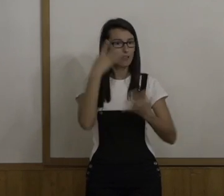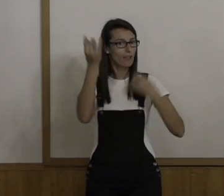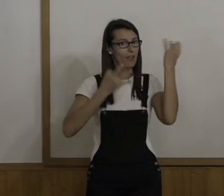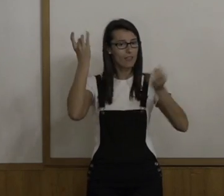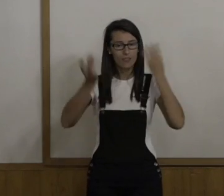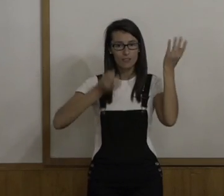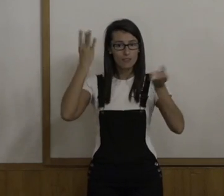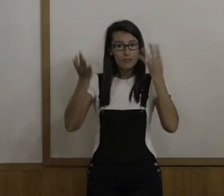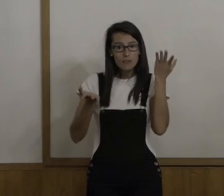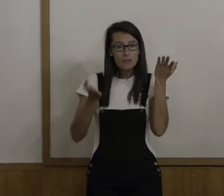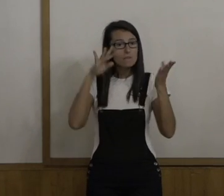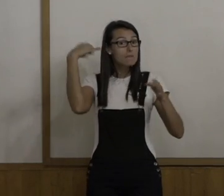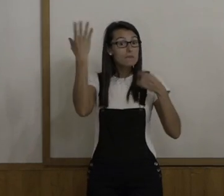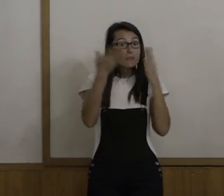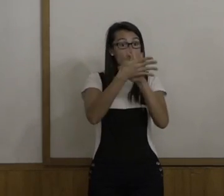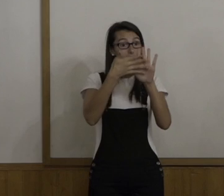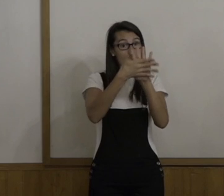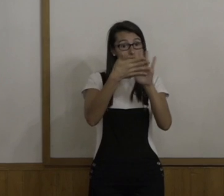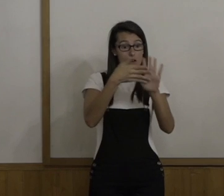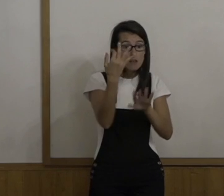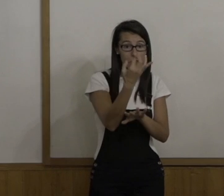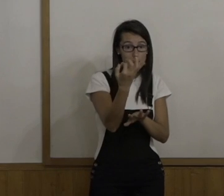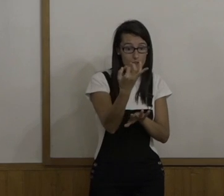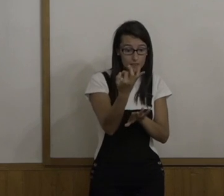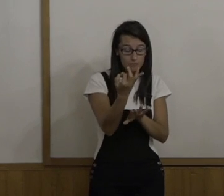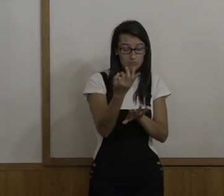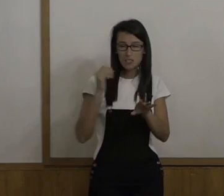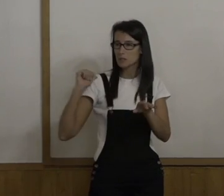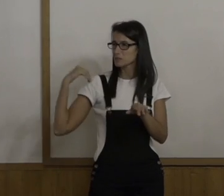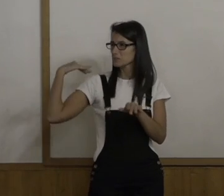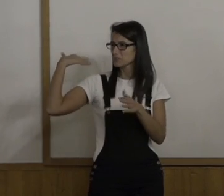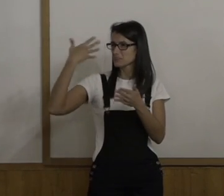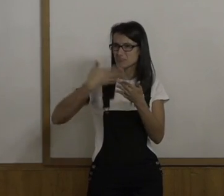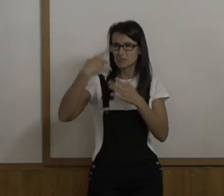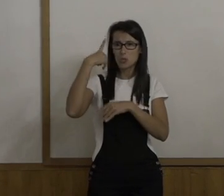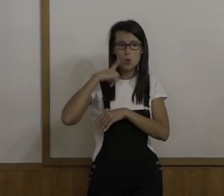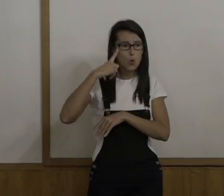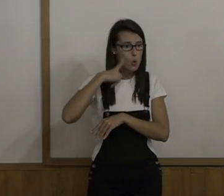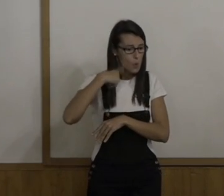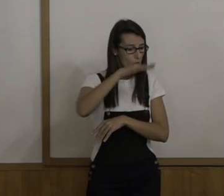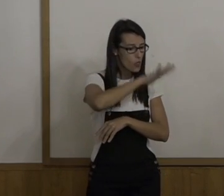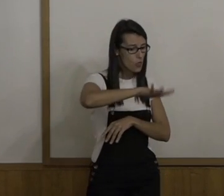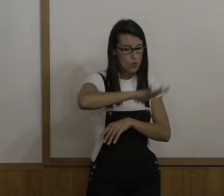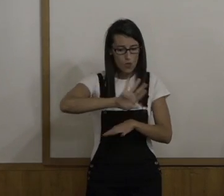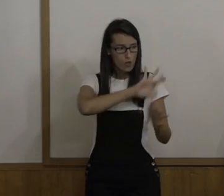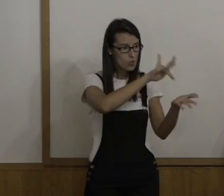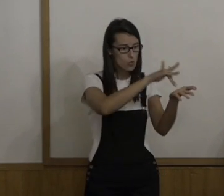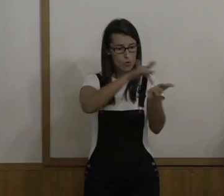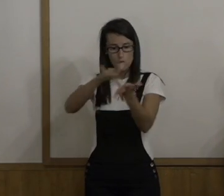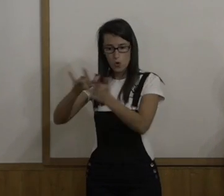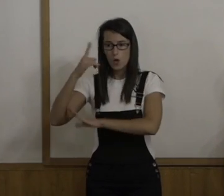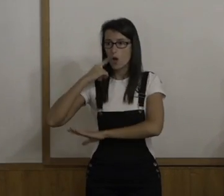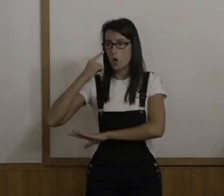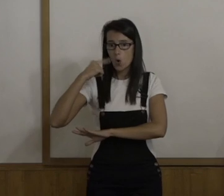que se hable de costumbres, de los sitios por donde estamos pasando. Como dije